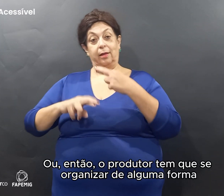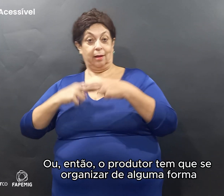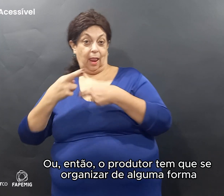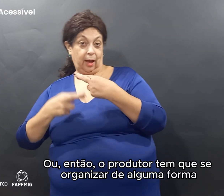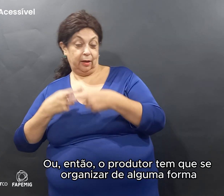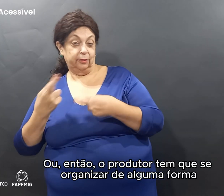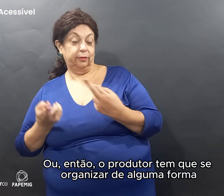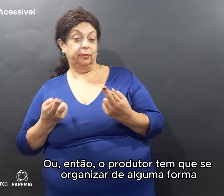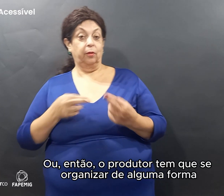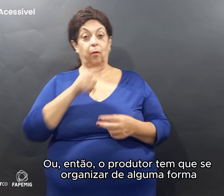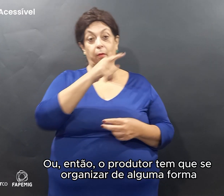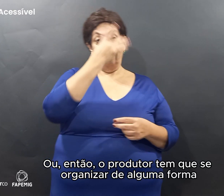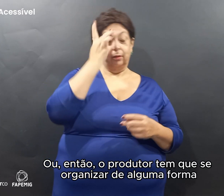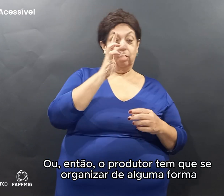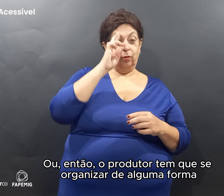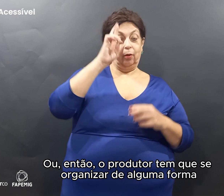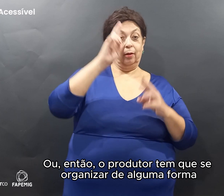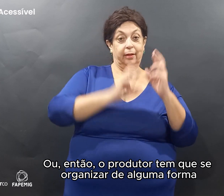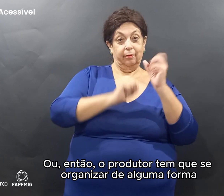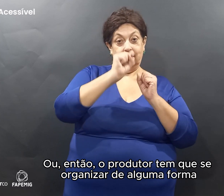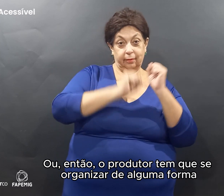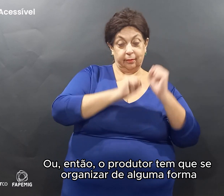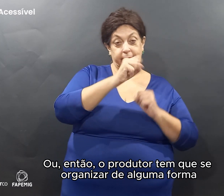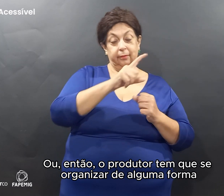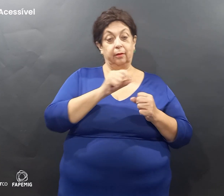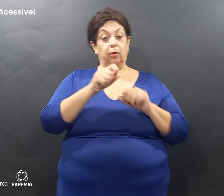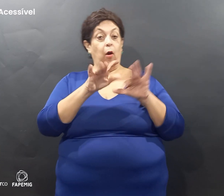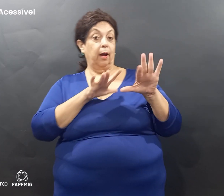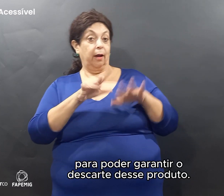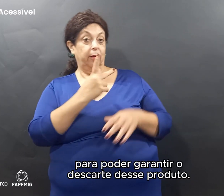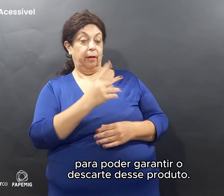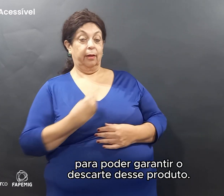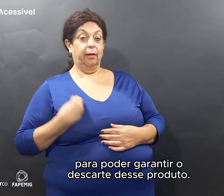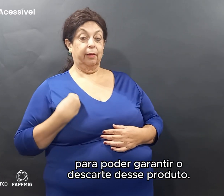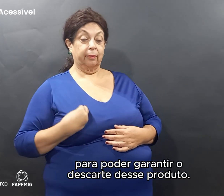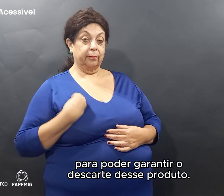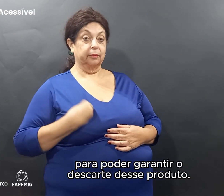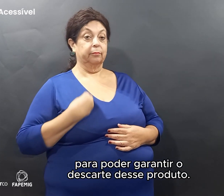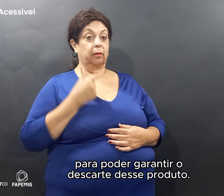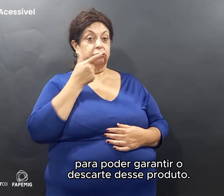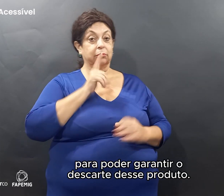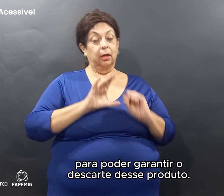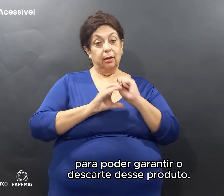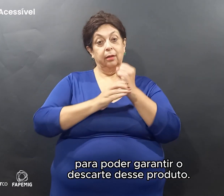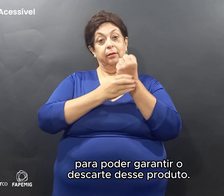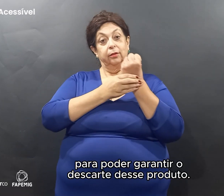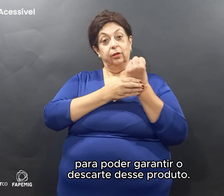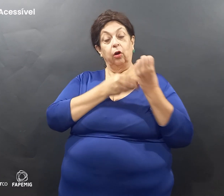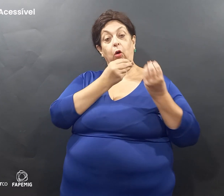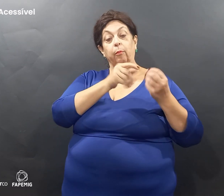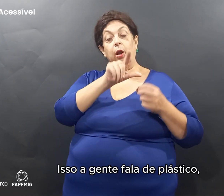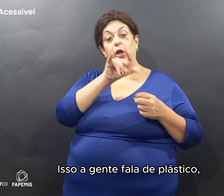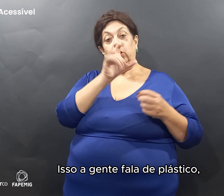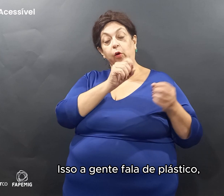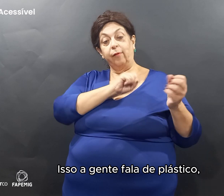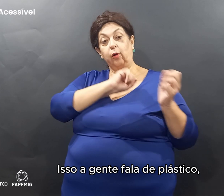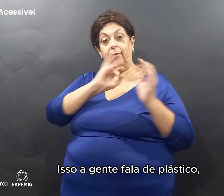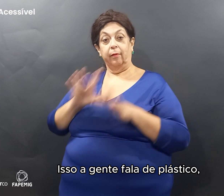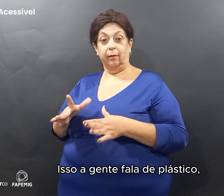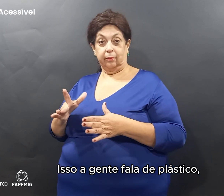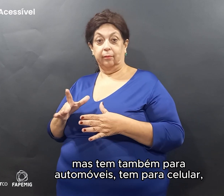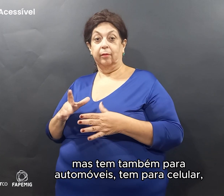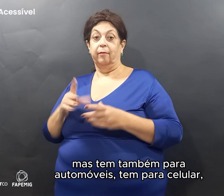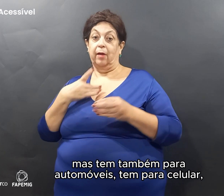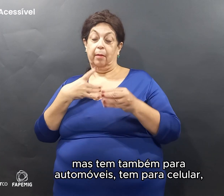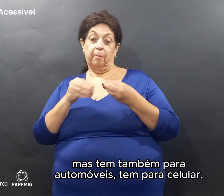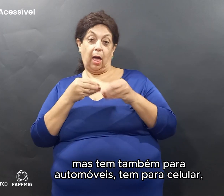ou então o produtor tem que se organizar de alguma forma para poder garantir o descarte desse produto. Isso a gente fala de